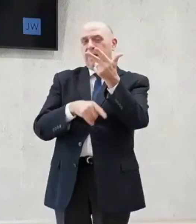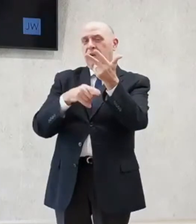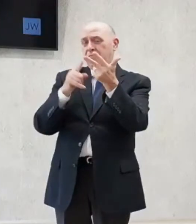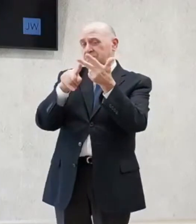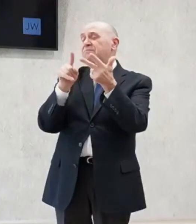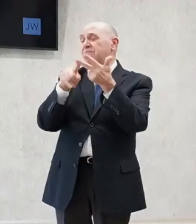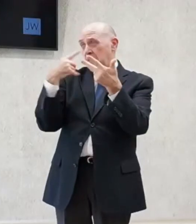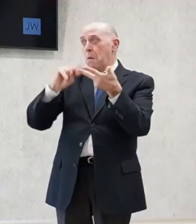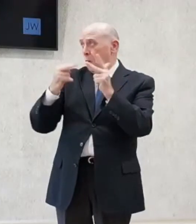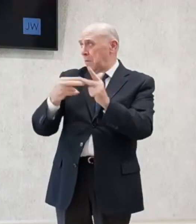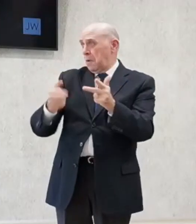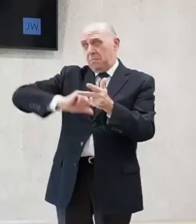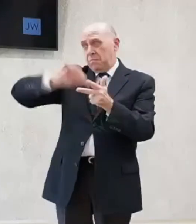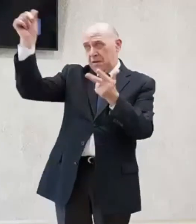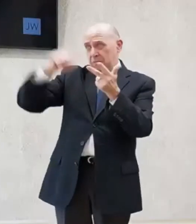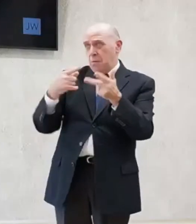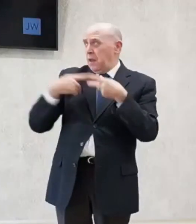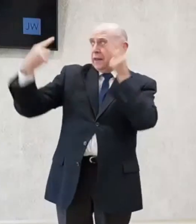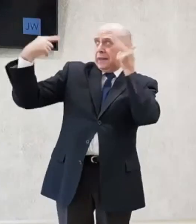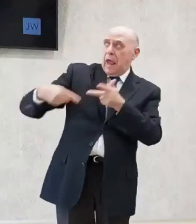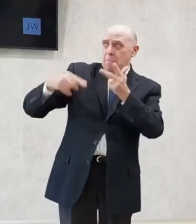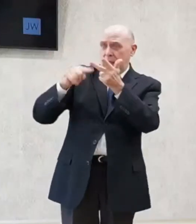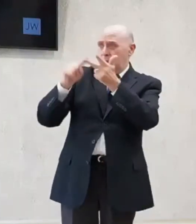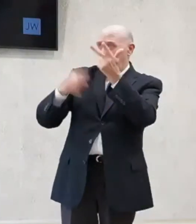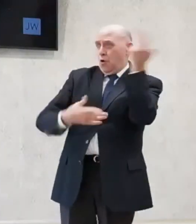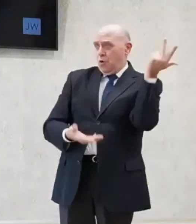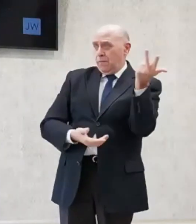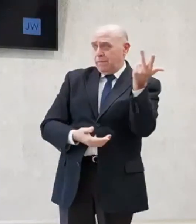il più grande problema o nemico dell'umanità